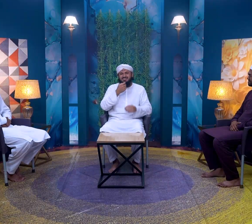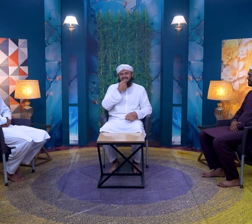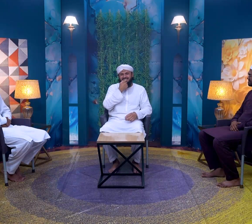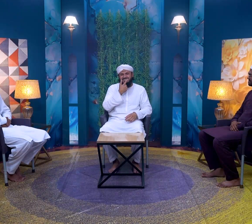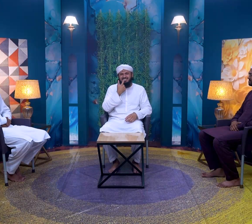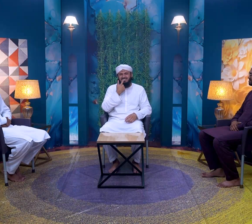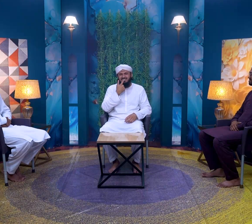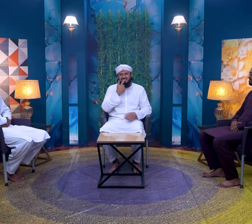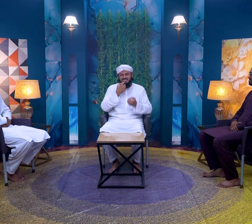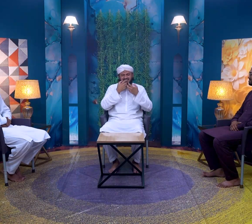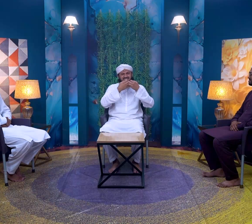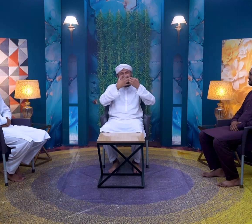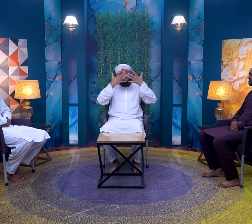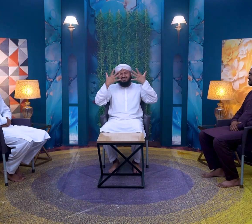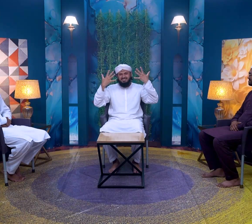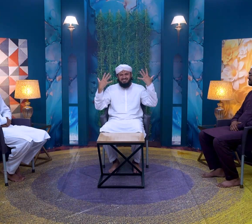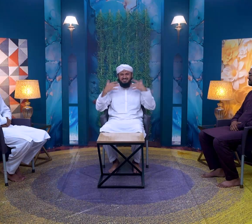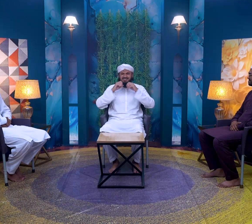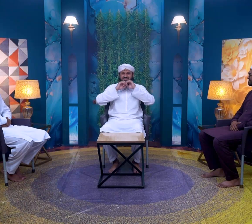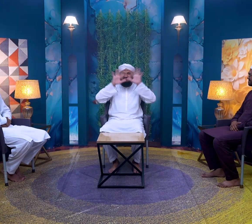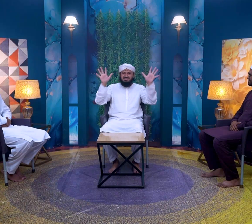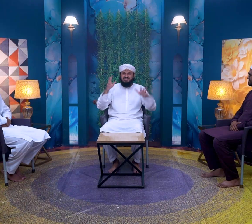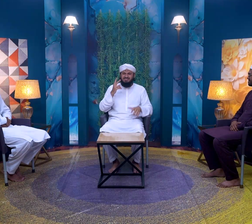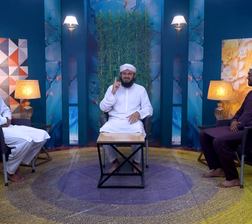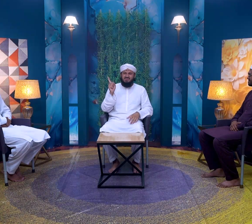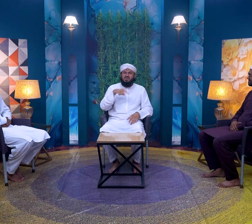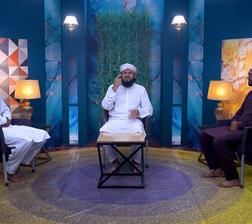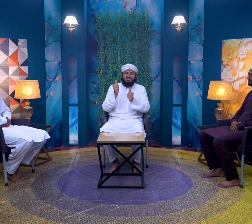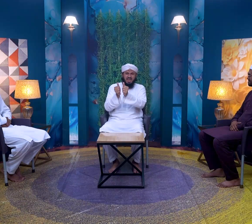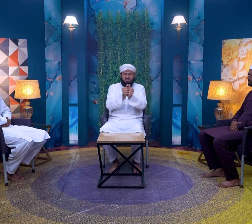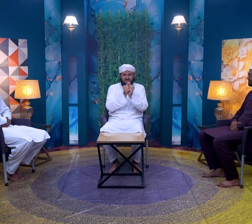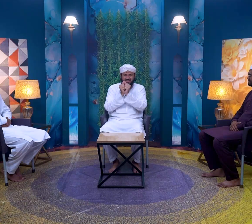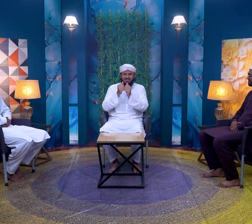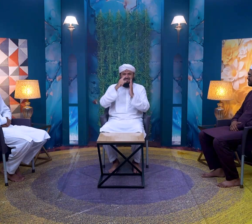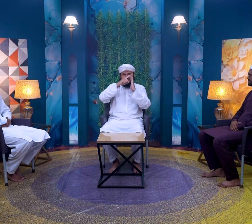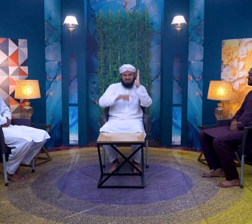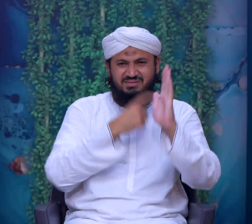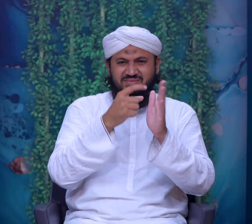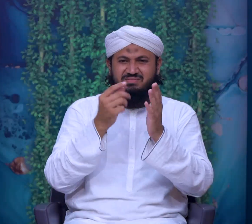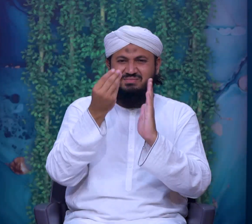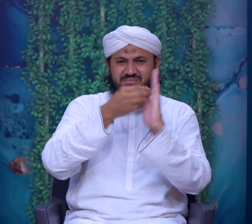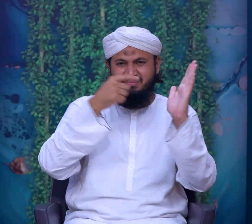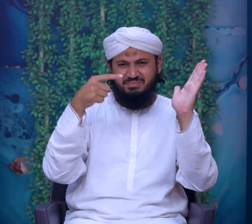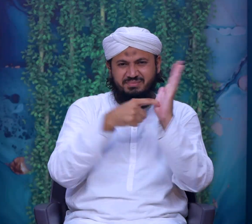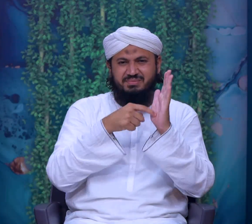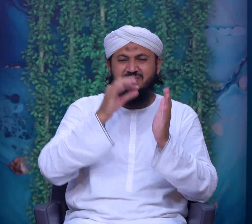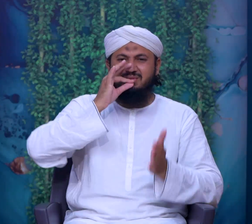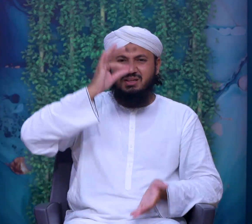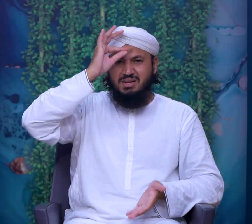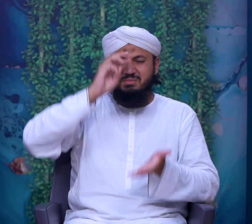کی چمک سے روشنی ہو جاتی تھی۔ حضرت سیدنا جابر بن سمرہ رضی اللہ عنہ فرماتے ہیں ایک مرتبہ میں نے پیارے آقا صلی اللہ